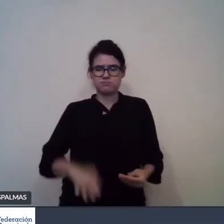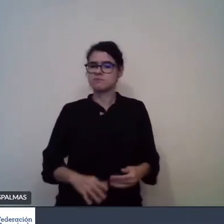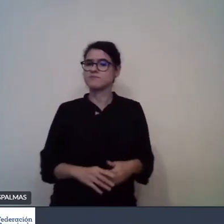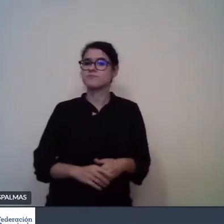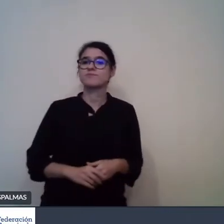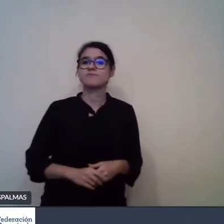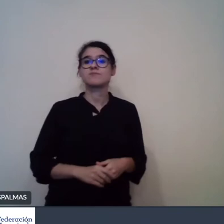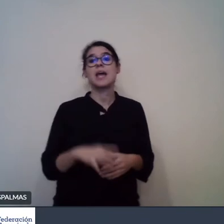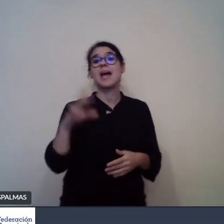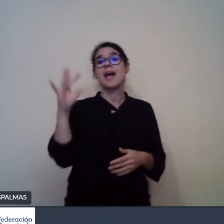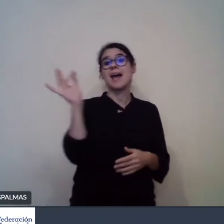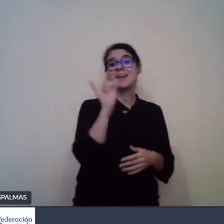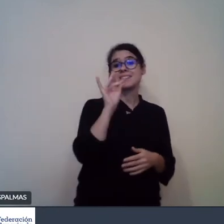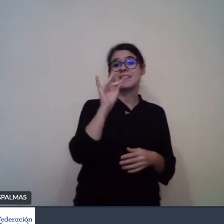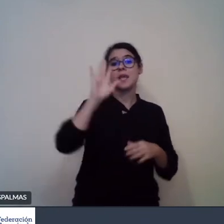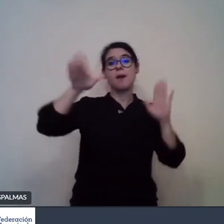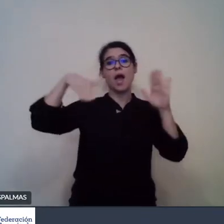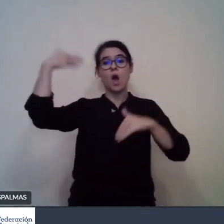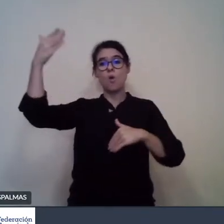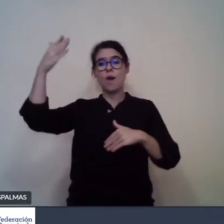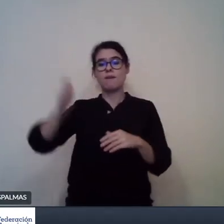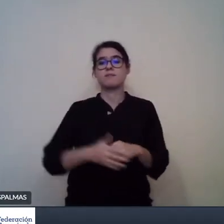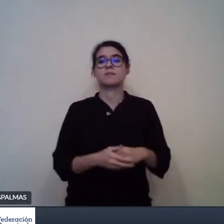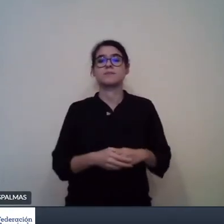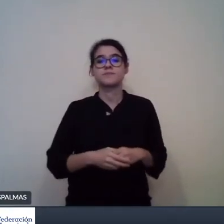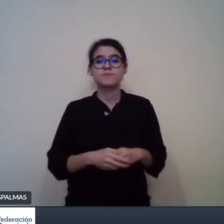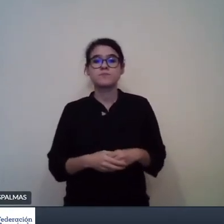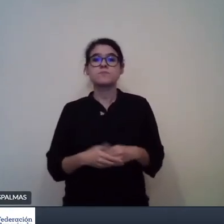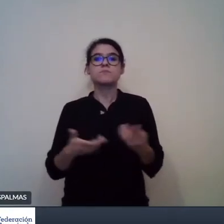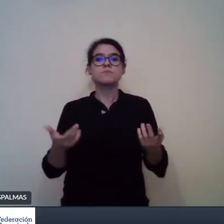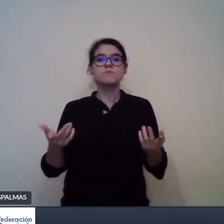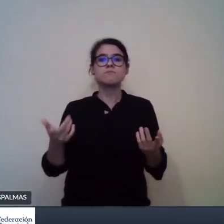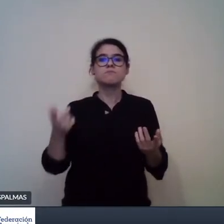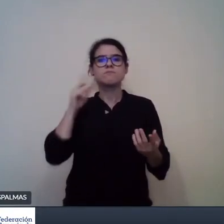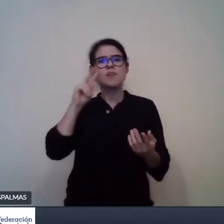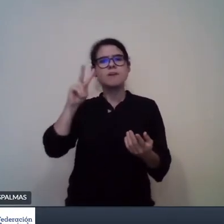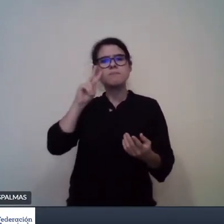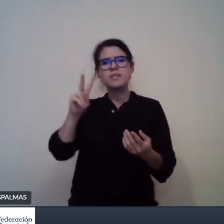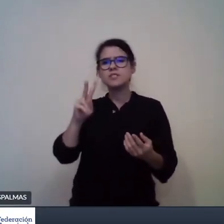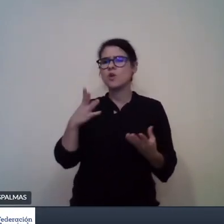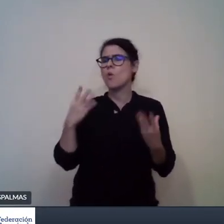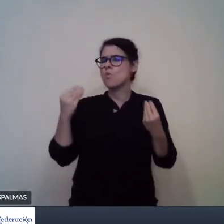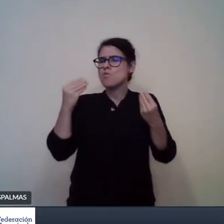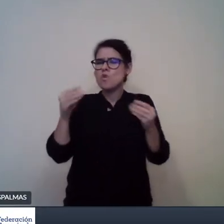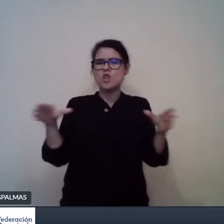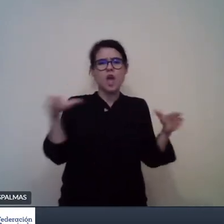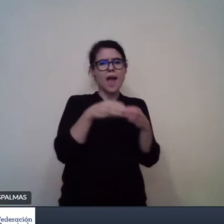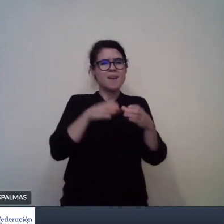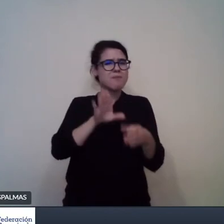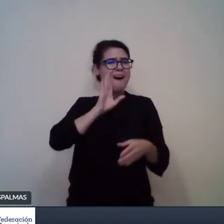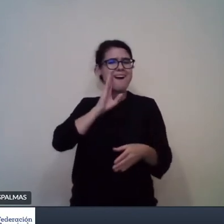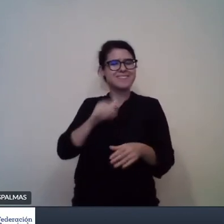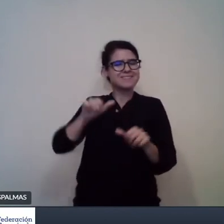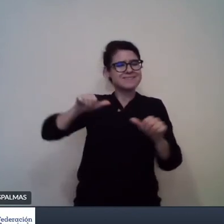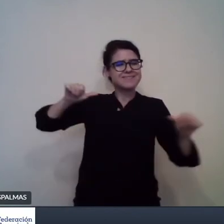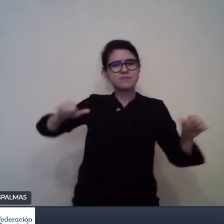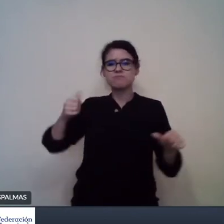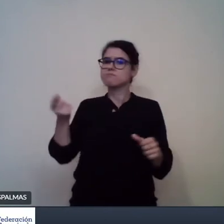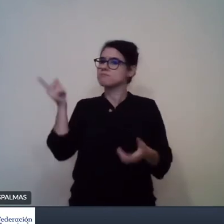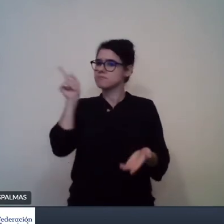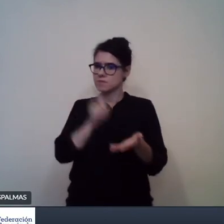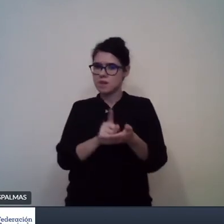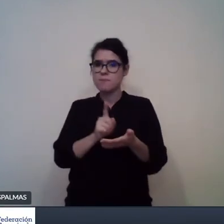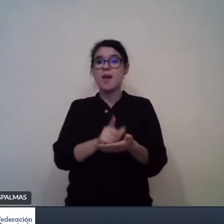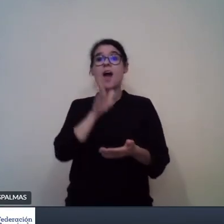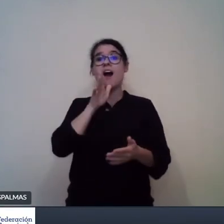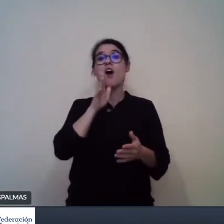Screen away, pin down para tirar del lado contrario. Juventud, lo hemos visto en muchos de los equipos que hemos visto anteriormente. Mano a mano, acción Brasil para